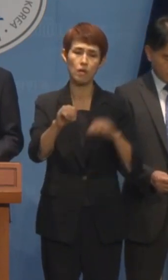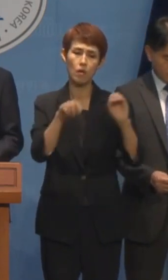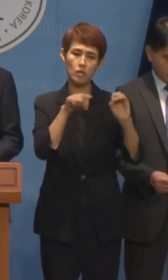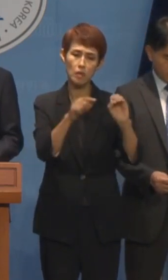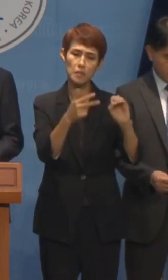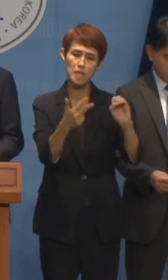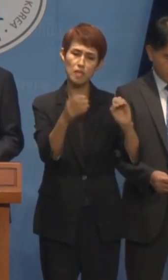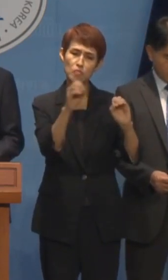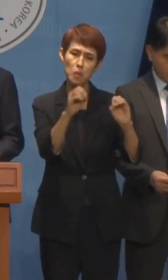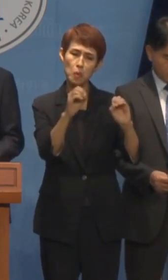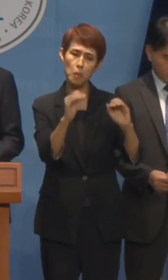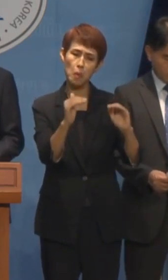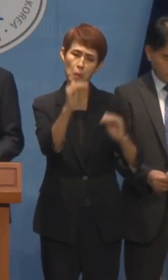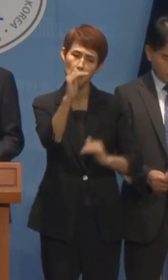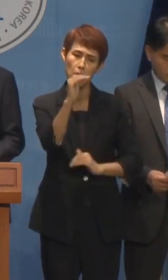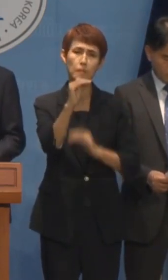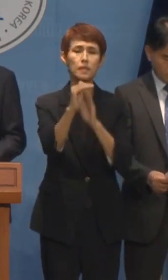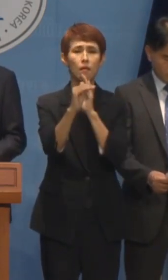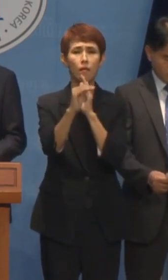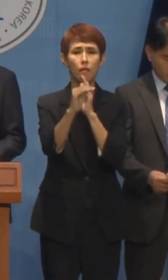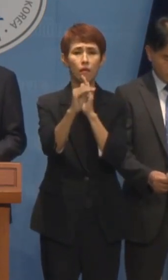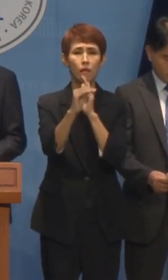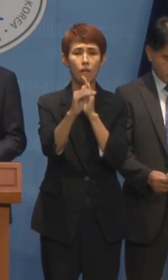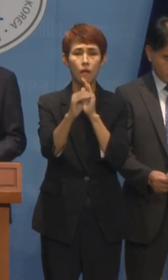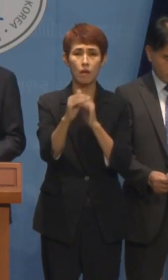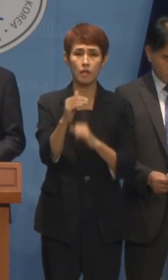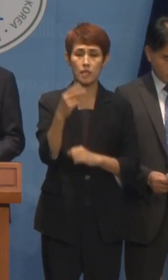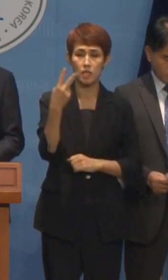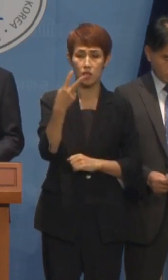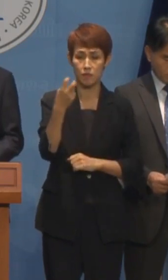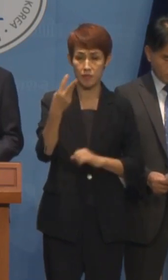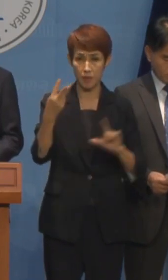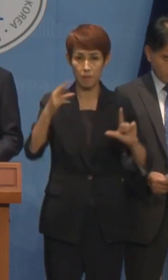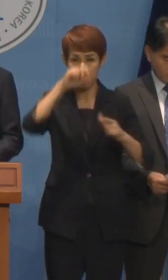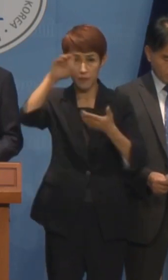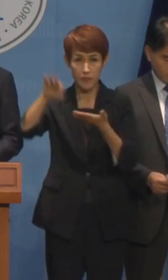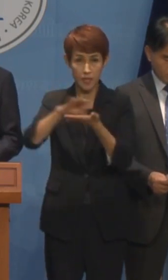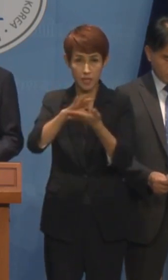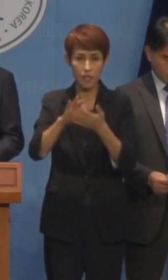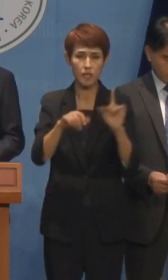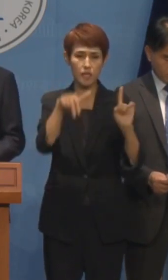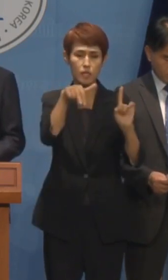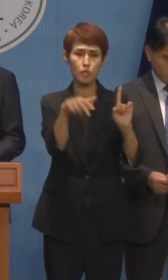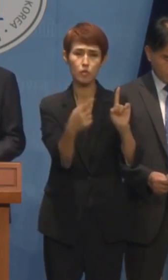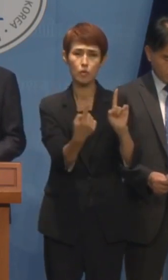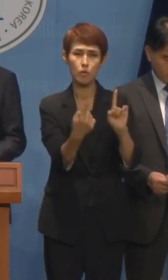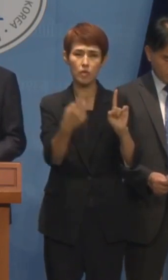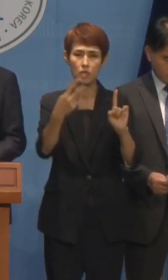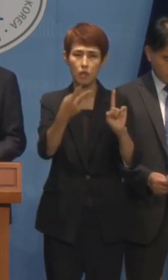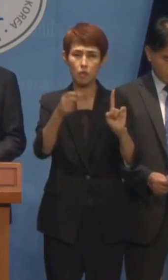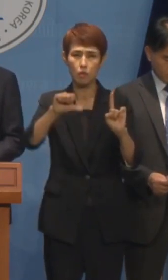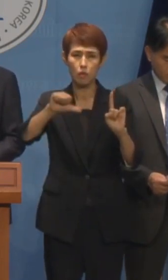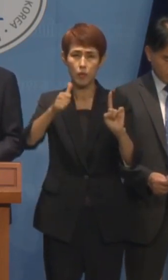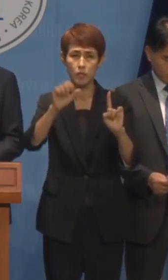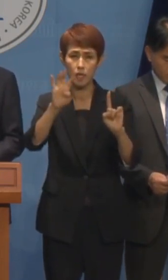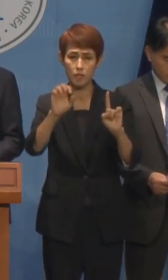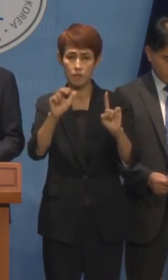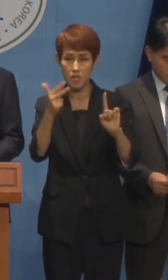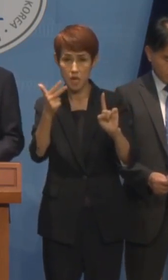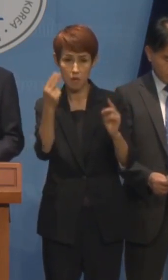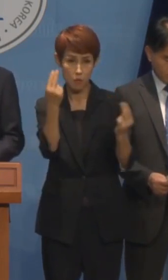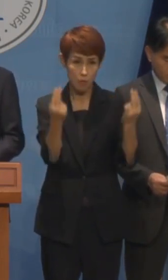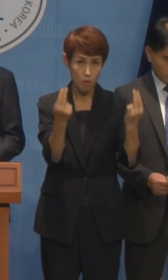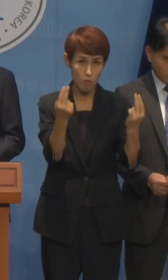0.7%인 소폭 늘었지만 23년 예산 규모인 1조 2,547억 원에